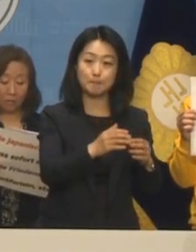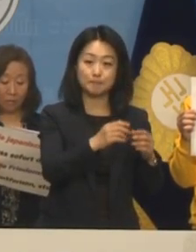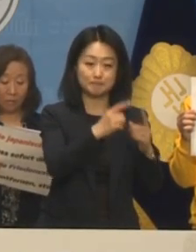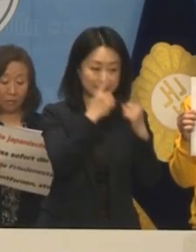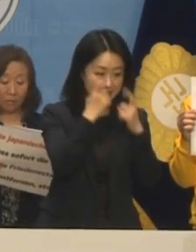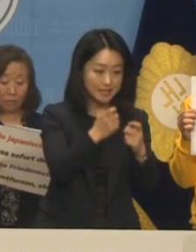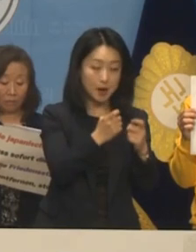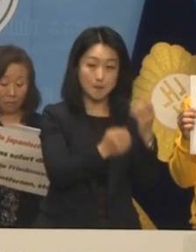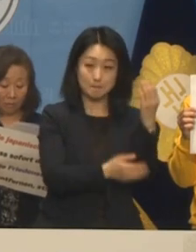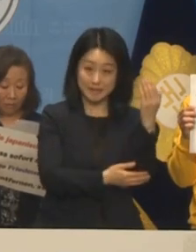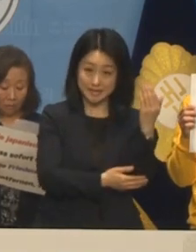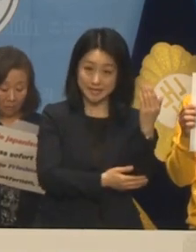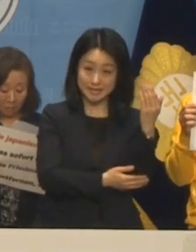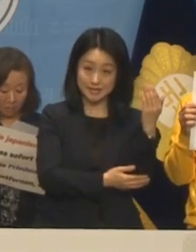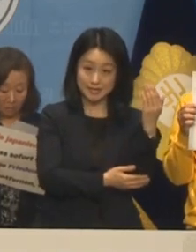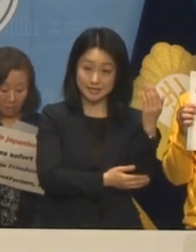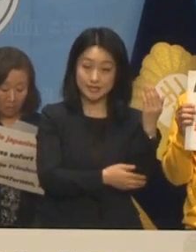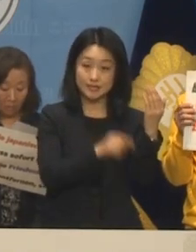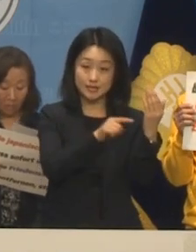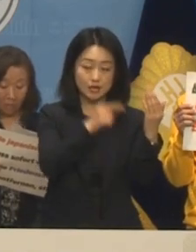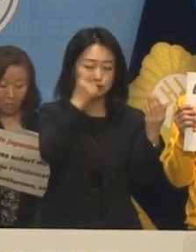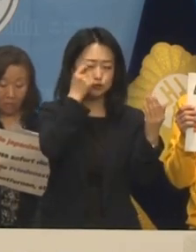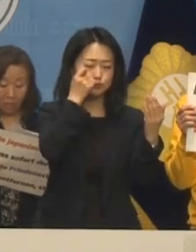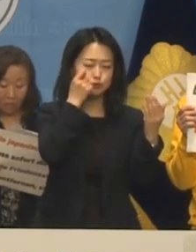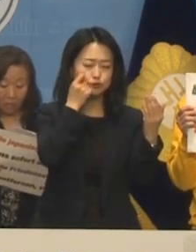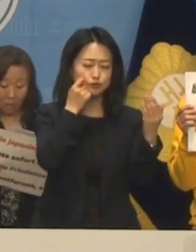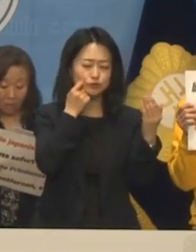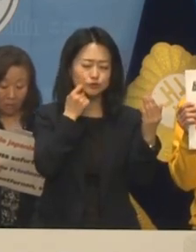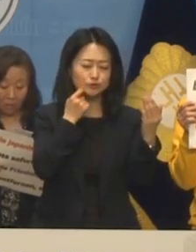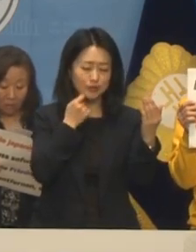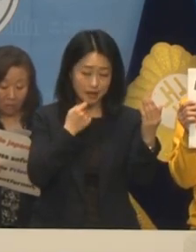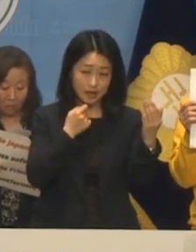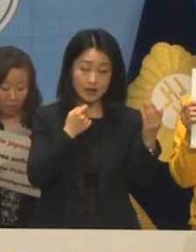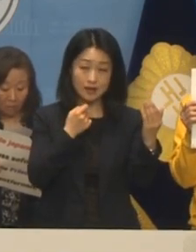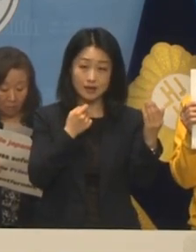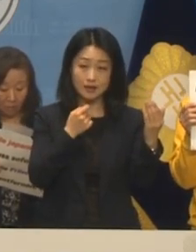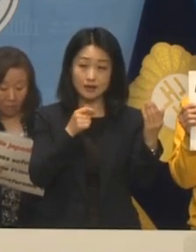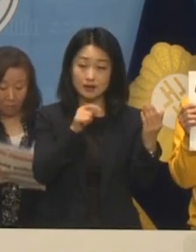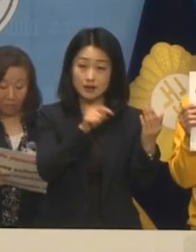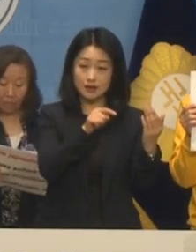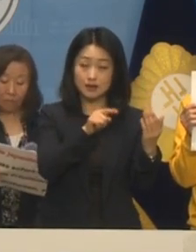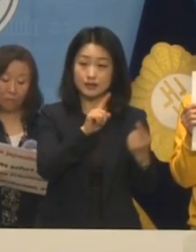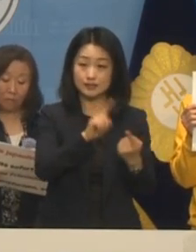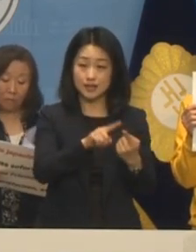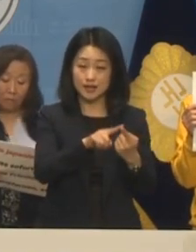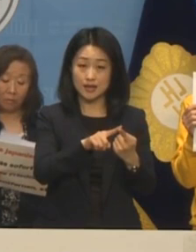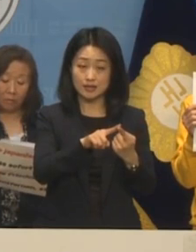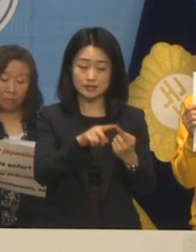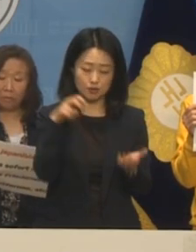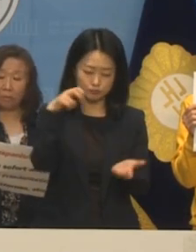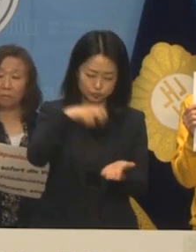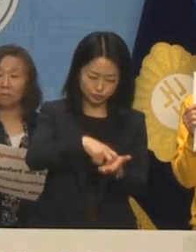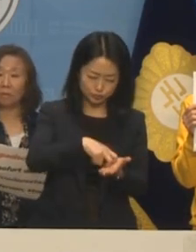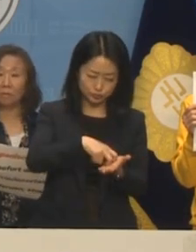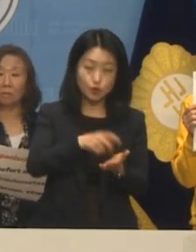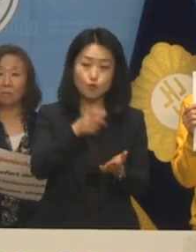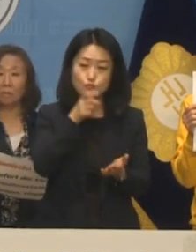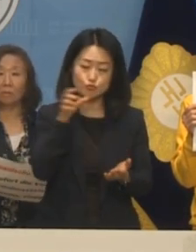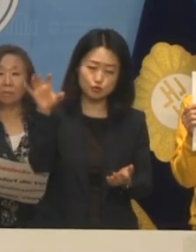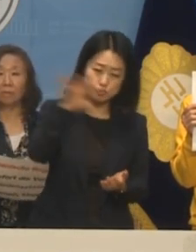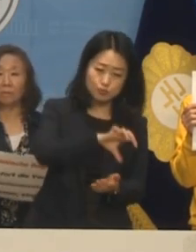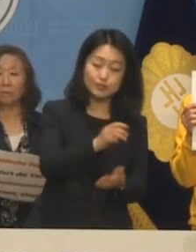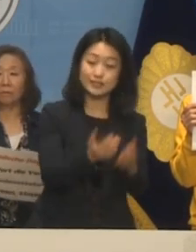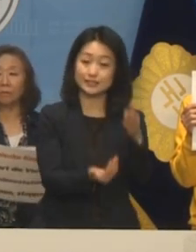추념비에서 쏟아지는 폭우 속에 눈물을 흘리며 참회의 무릎을 꿇은 사건, 일명 브란테의 무릎 꿇기라고 불리는